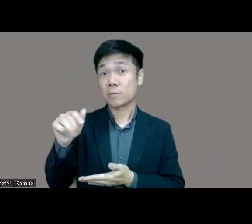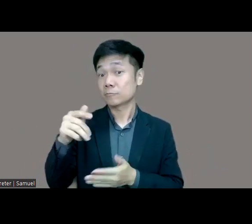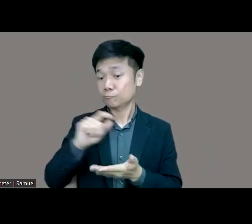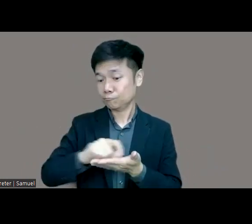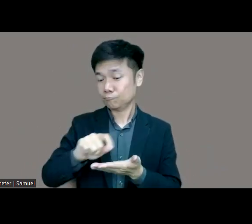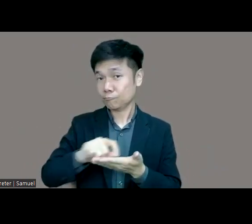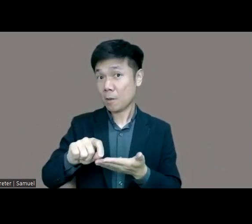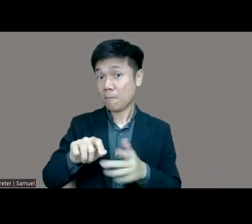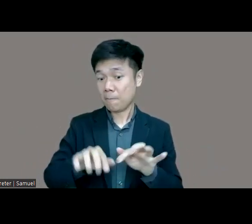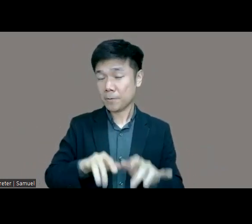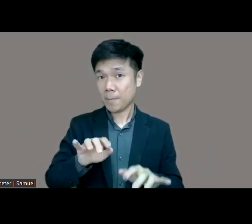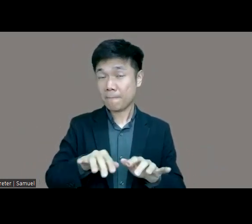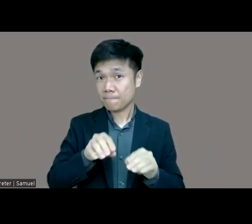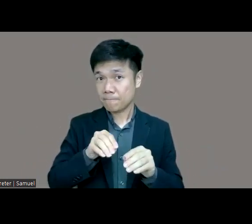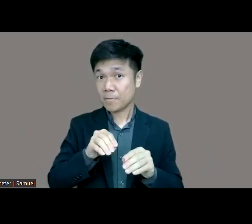collègue